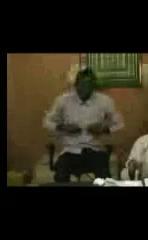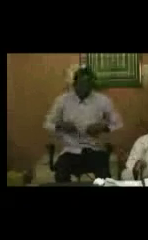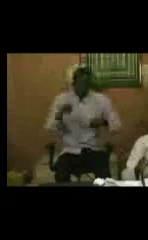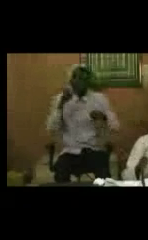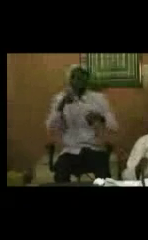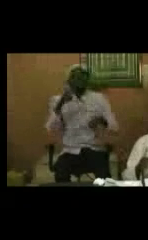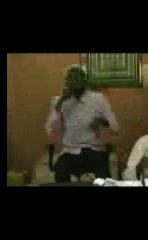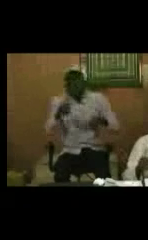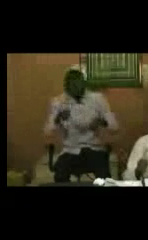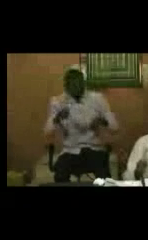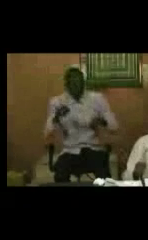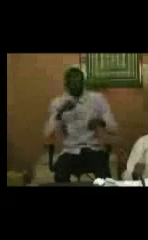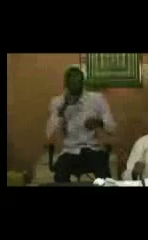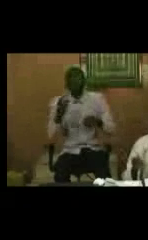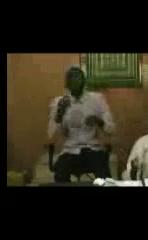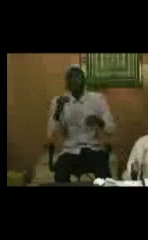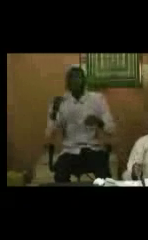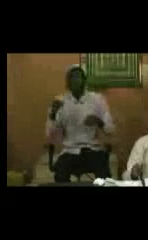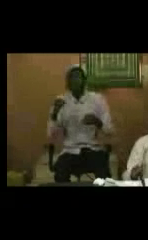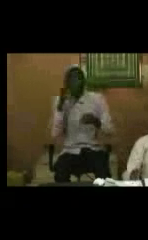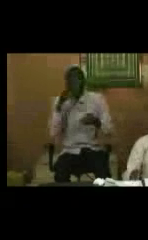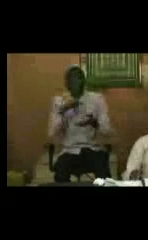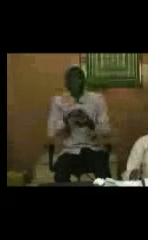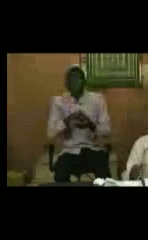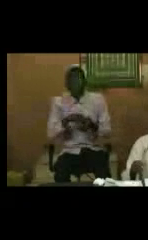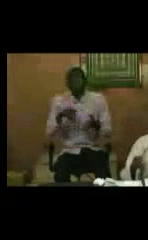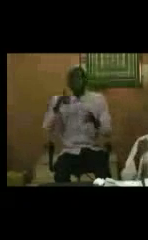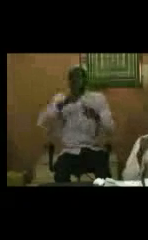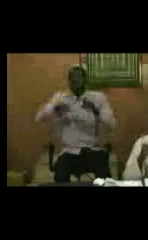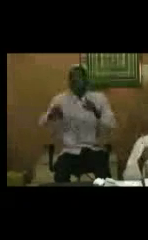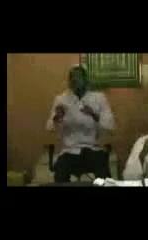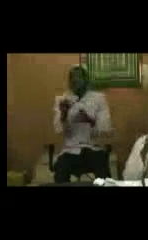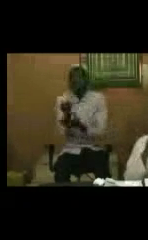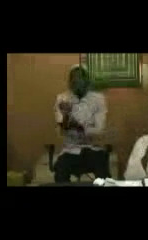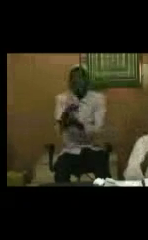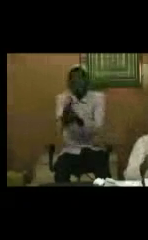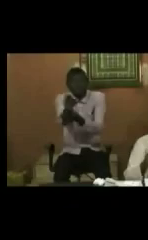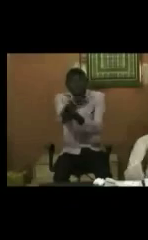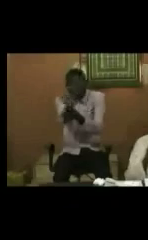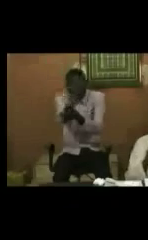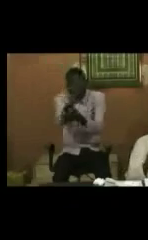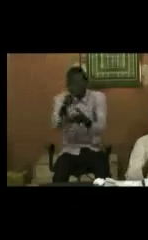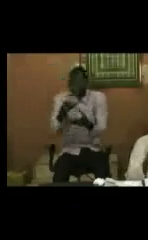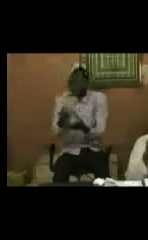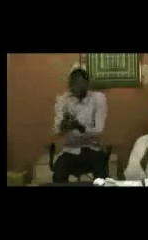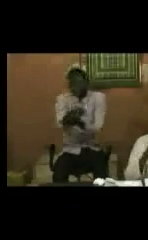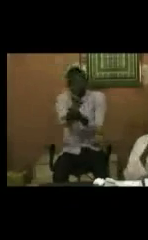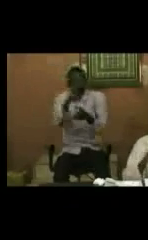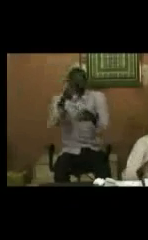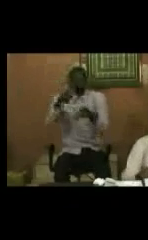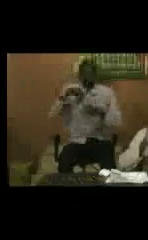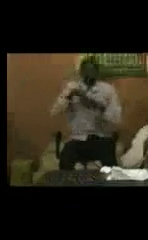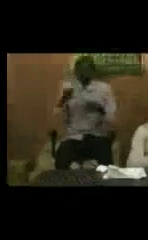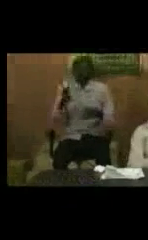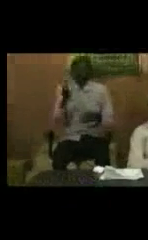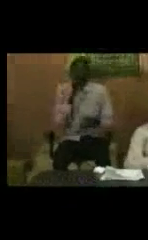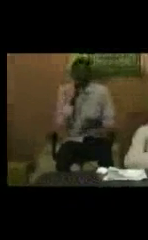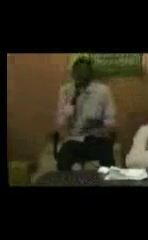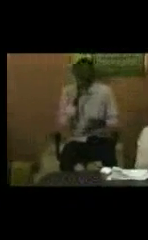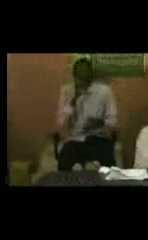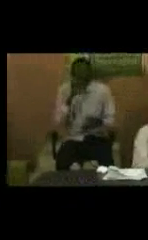awa lawe eje tata eto ni tata ninu onje alejo pataki tata je loki oya